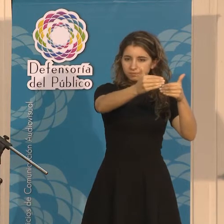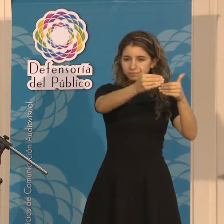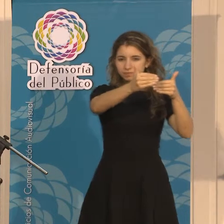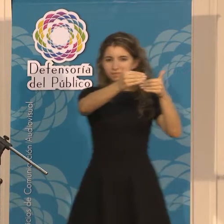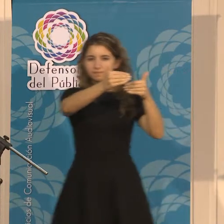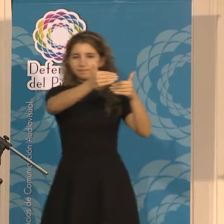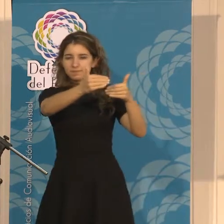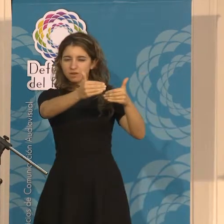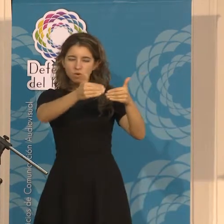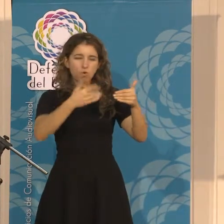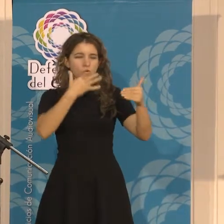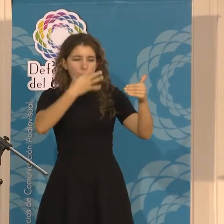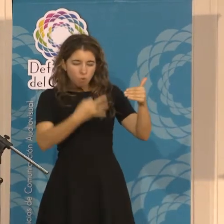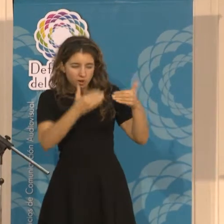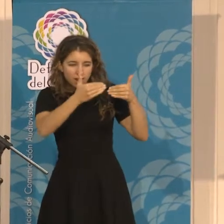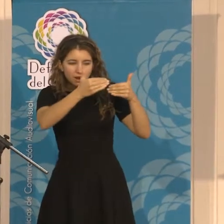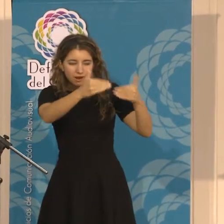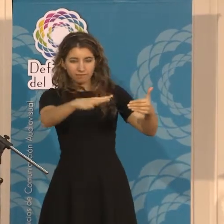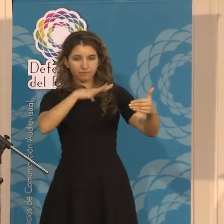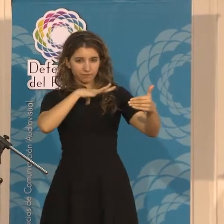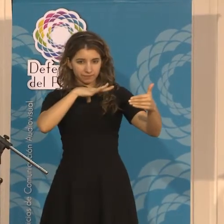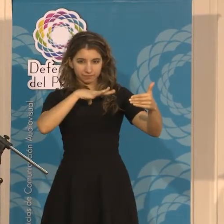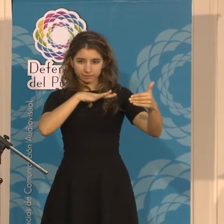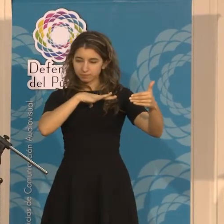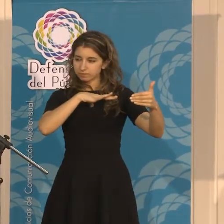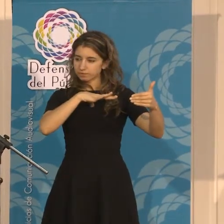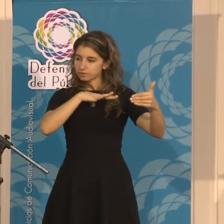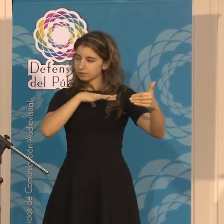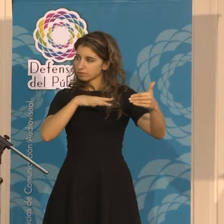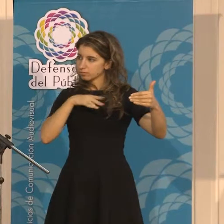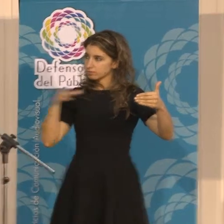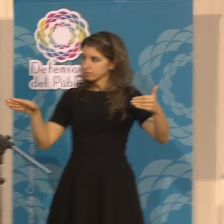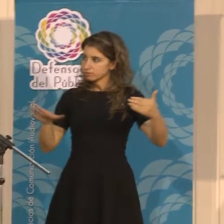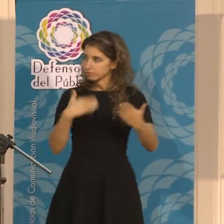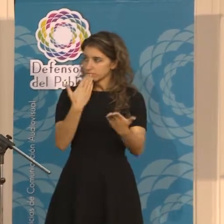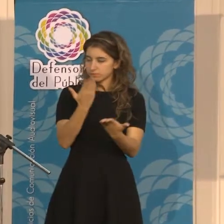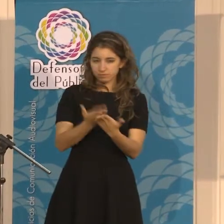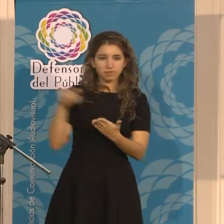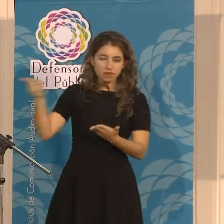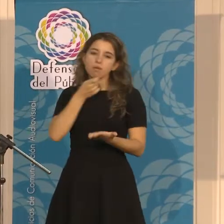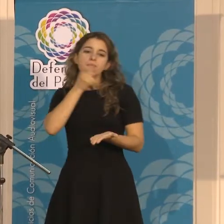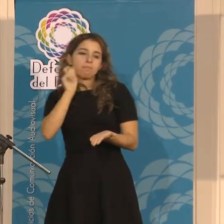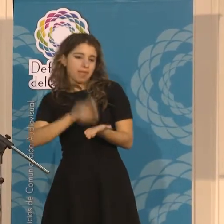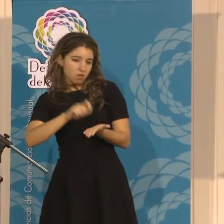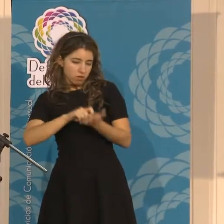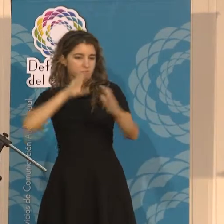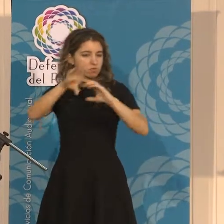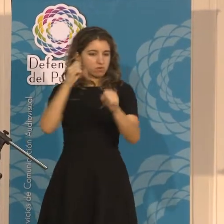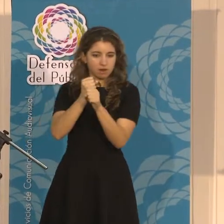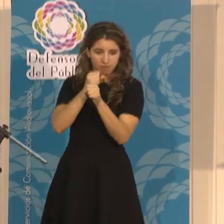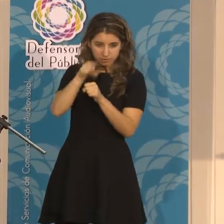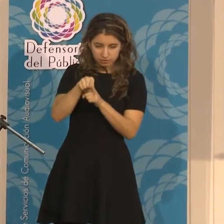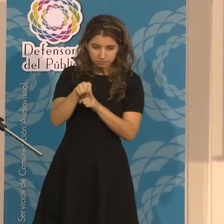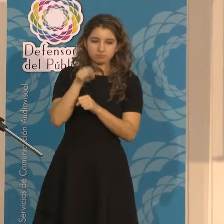cumplimiento a modo de sintética presentación quiero decir que soy comunicador y periodista productor